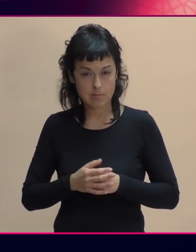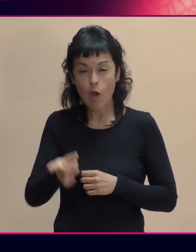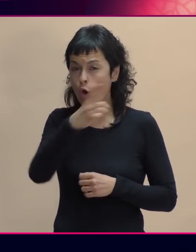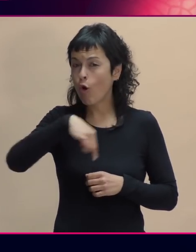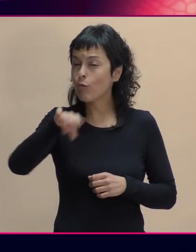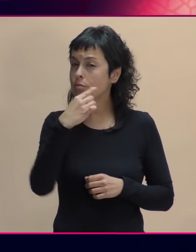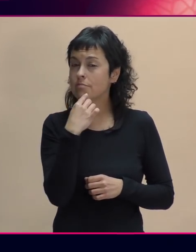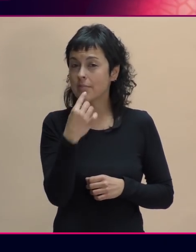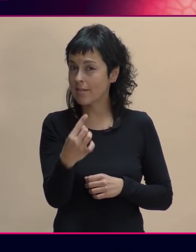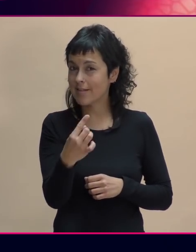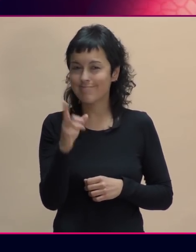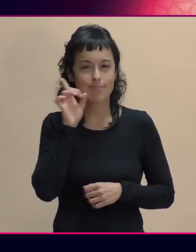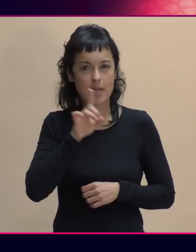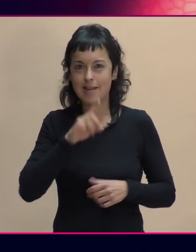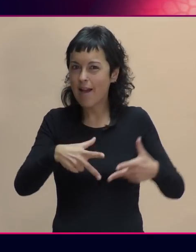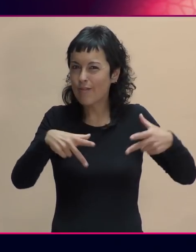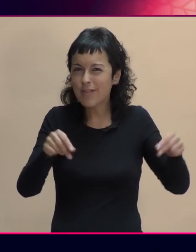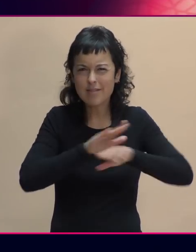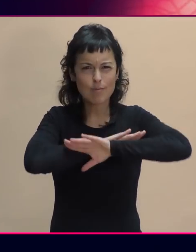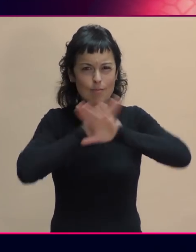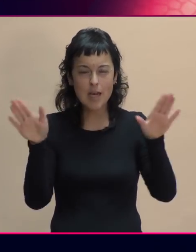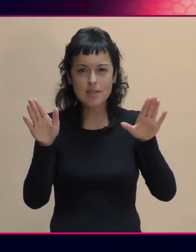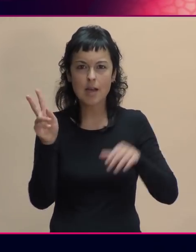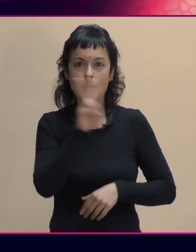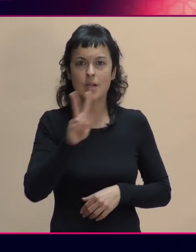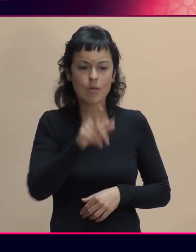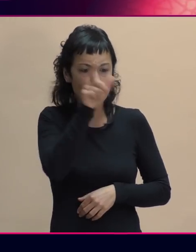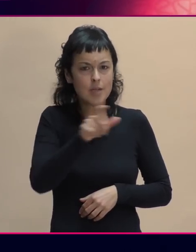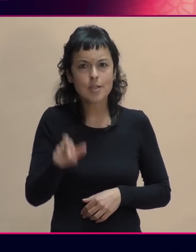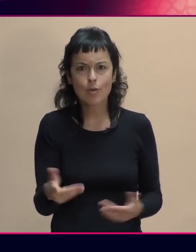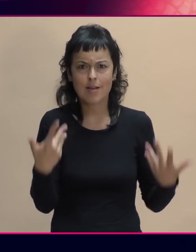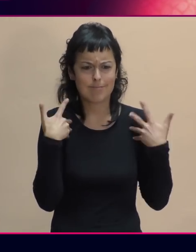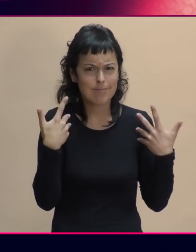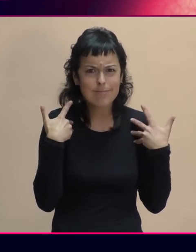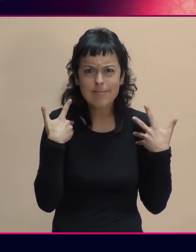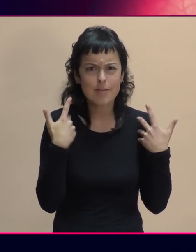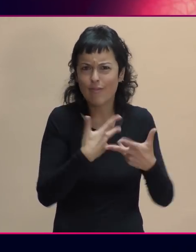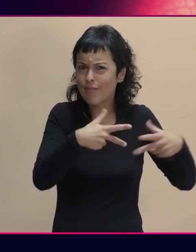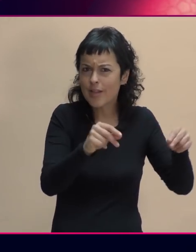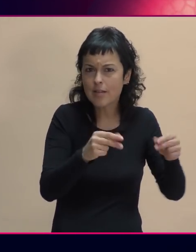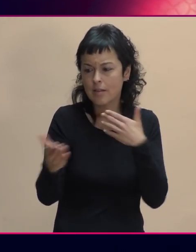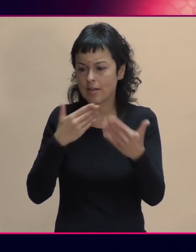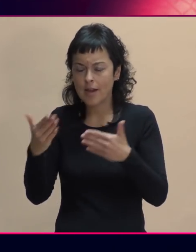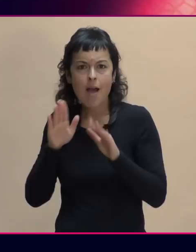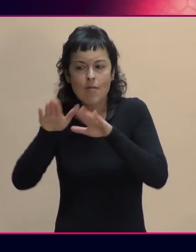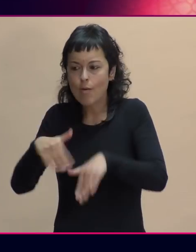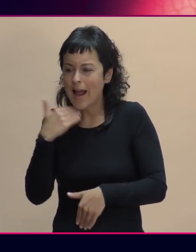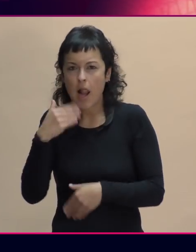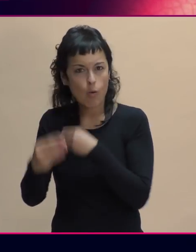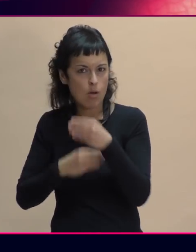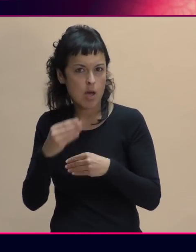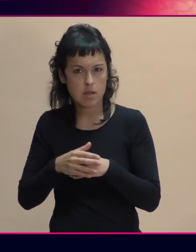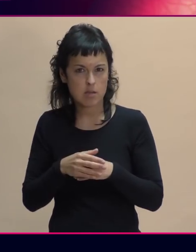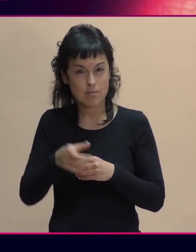acabó esta farsa hasta aquí Hemos llegado vamos a hacer algo por el diálogo y la solución del sufrimiento del pueblo